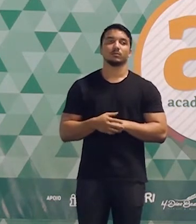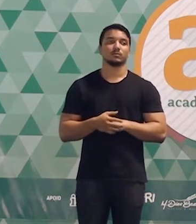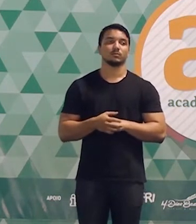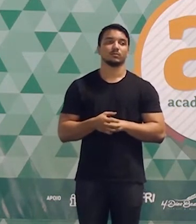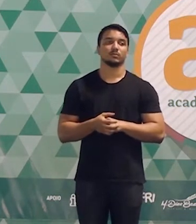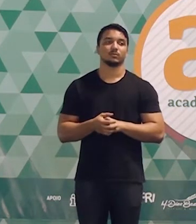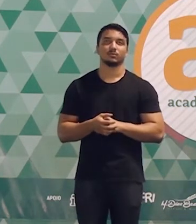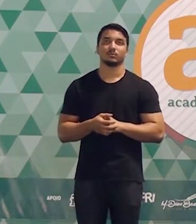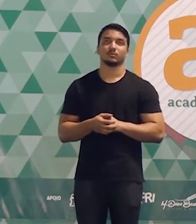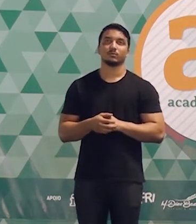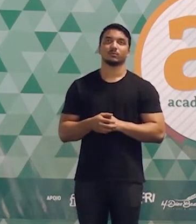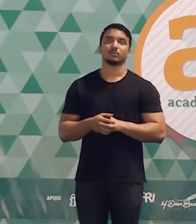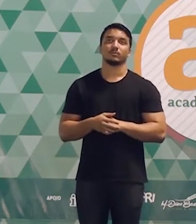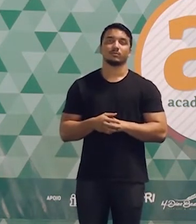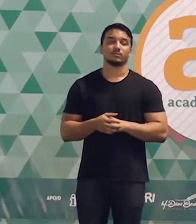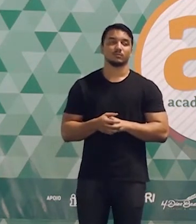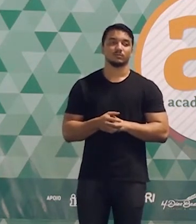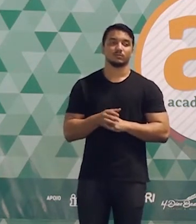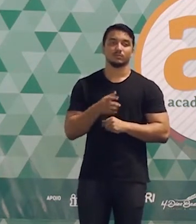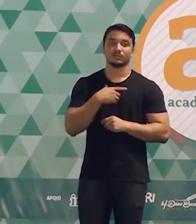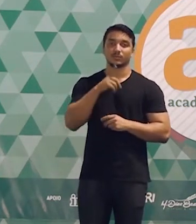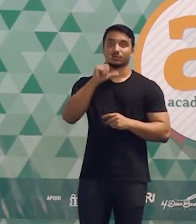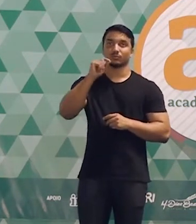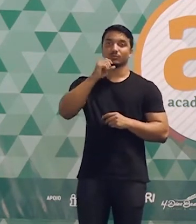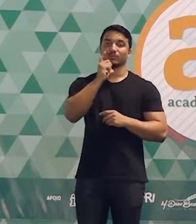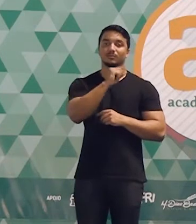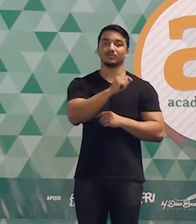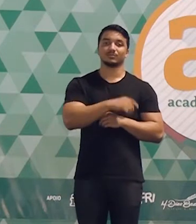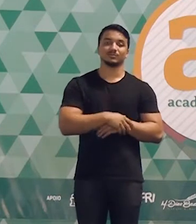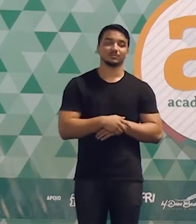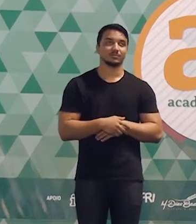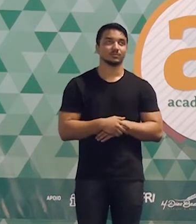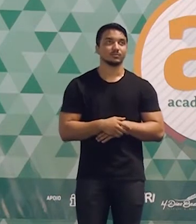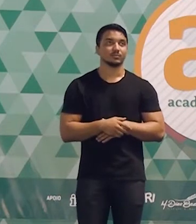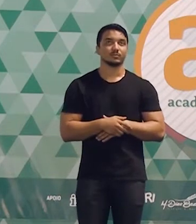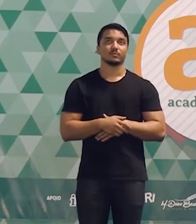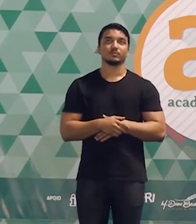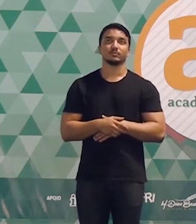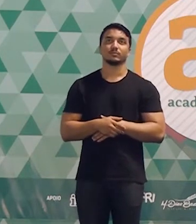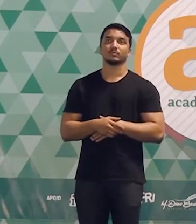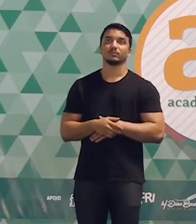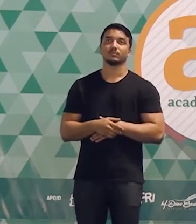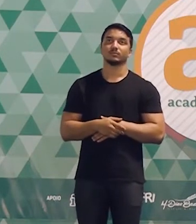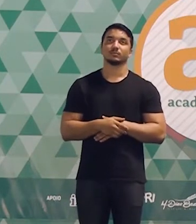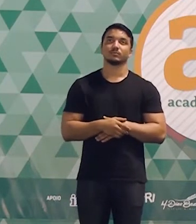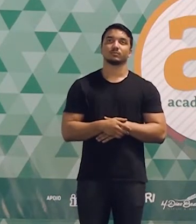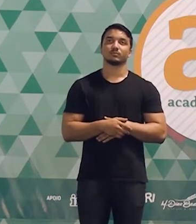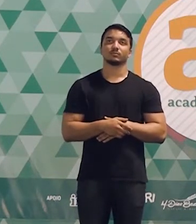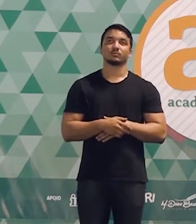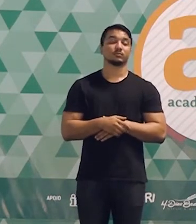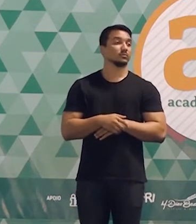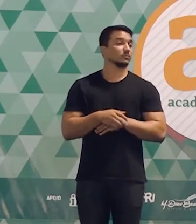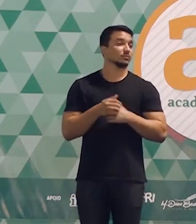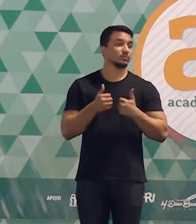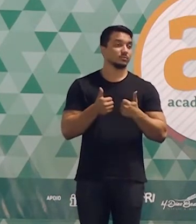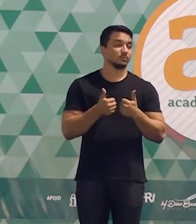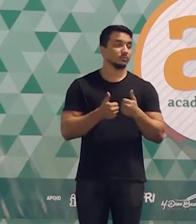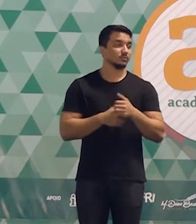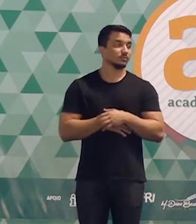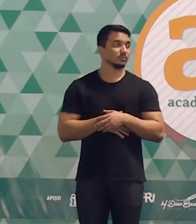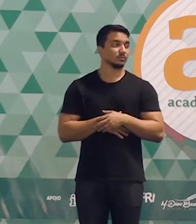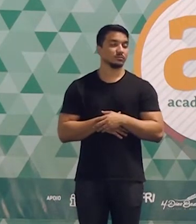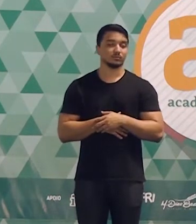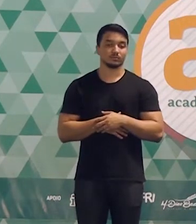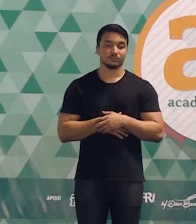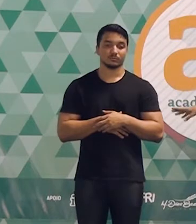Deus. Entendeu? Sai do sol. Rapaziada ali, beleza? Tudo bem com vocês? Pessoal